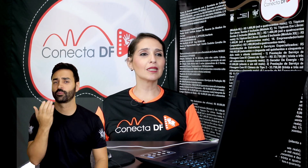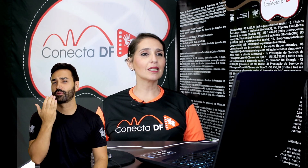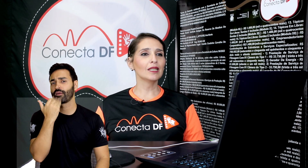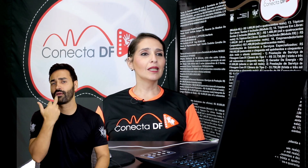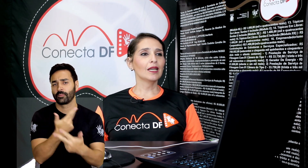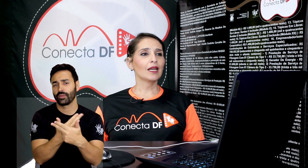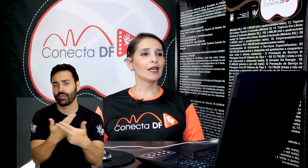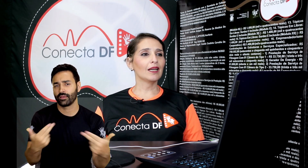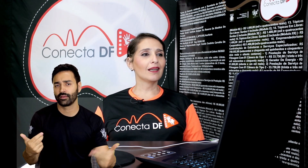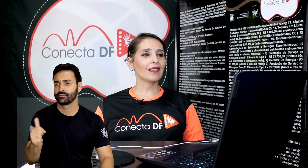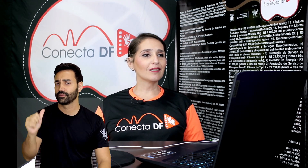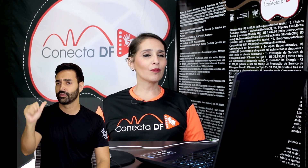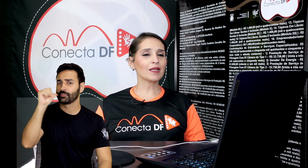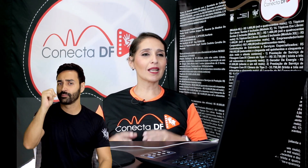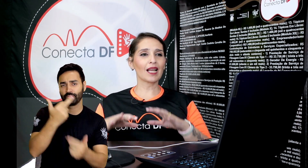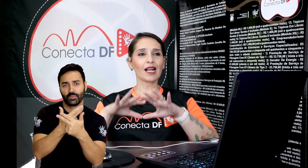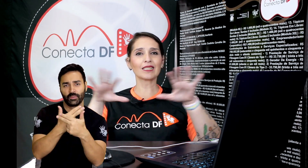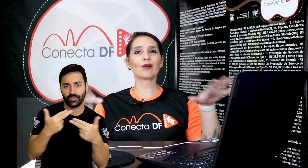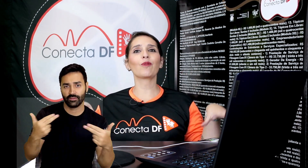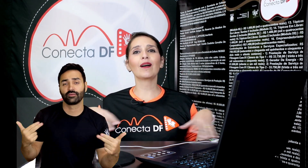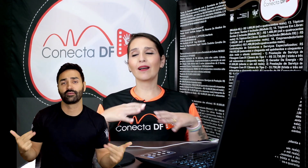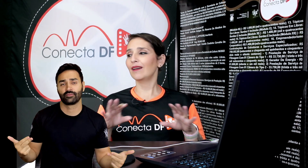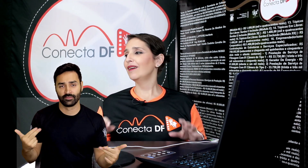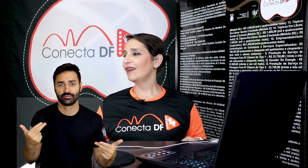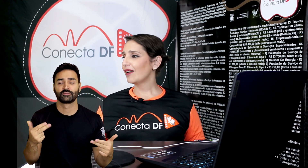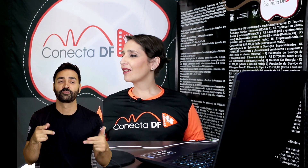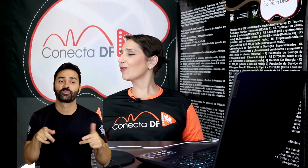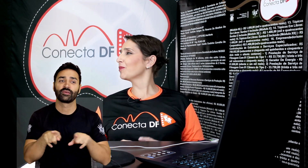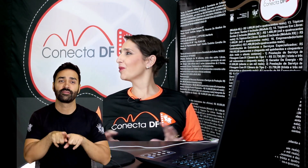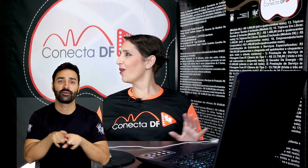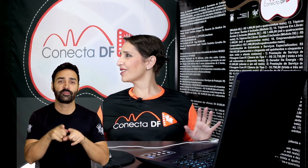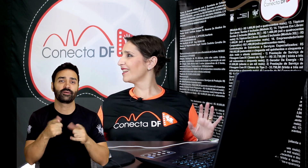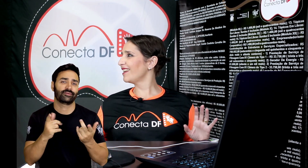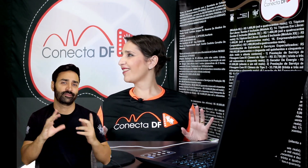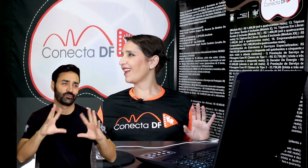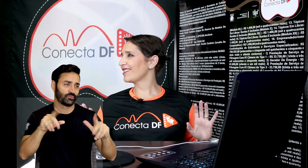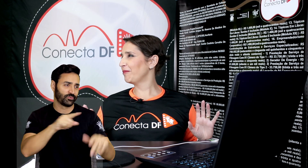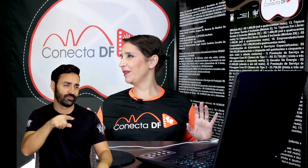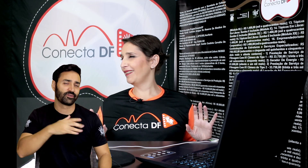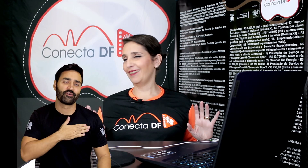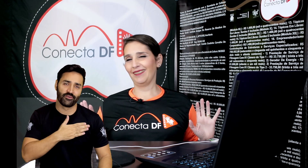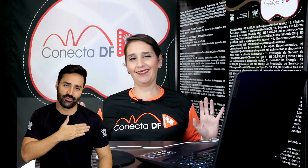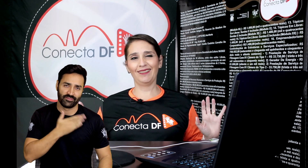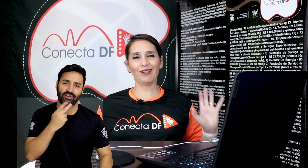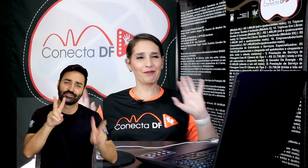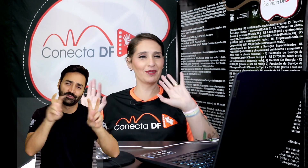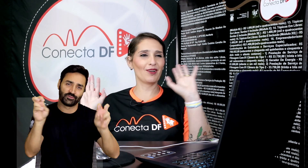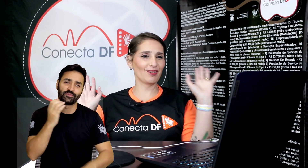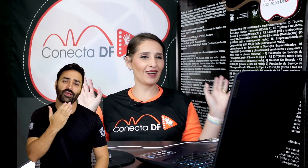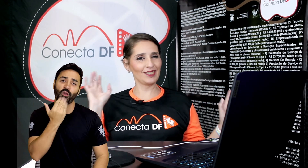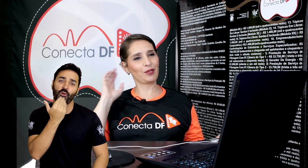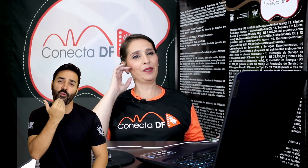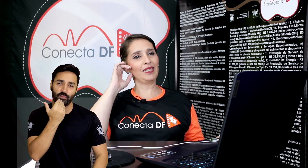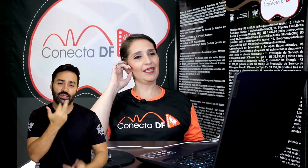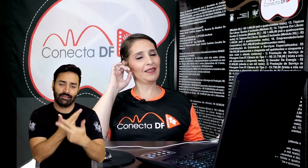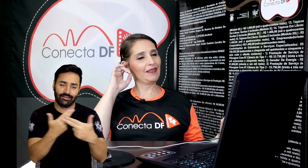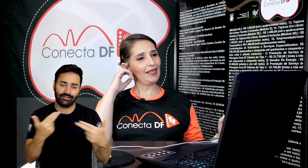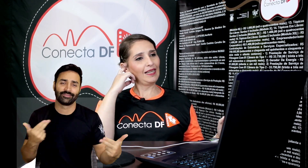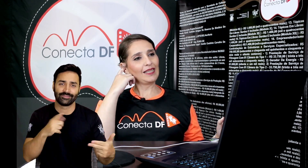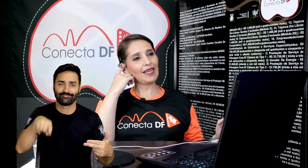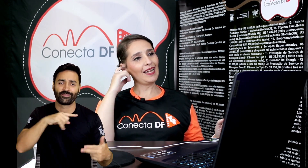bebidas, sobre essa relação com a... que todo mundo gosta, né, de falar de comida. Todo mundo gosta de falar de